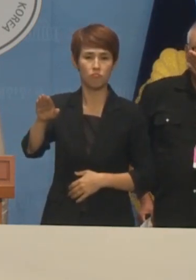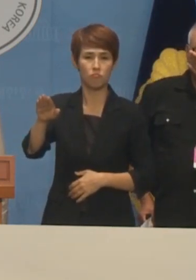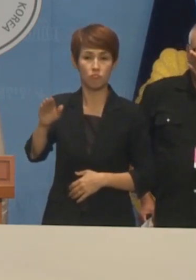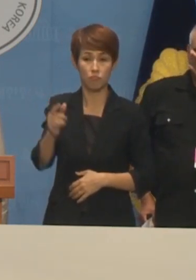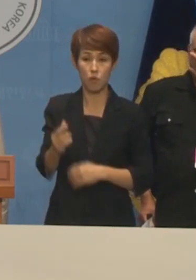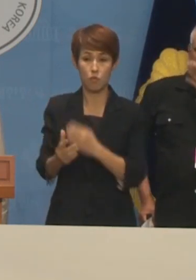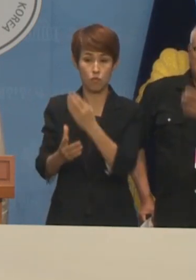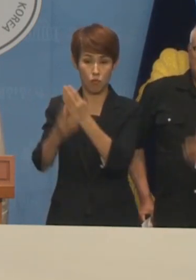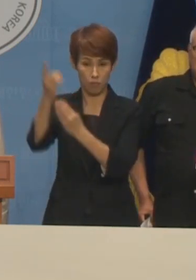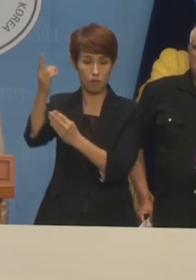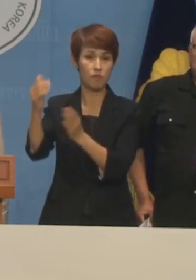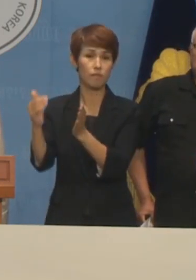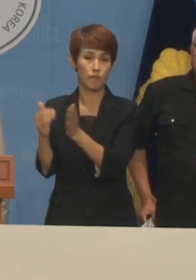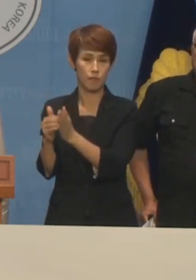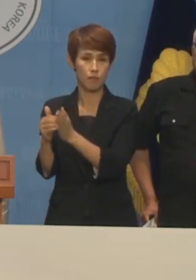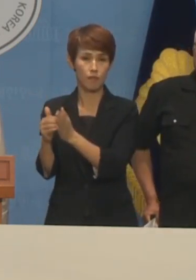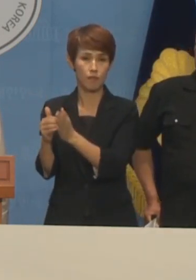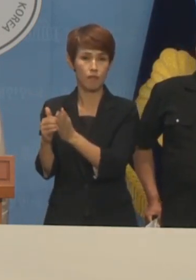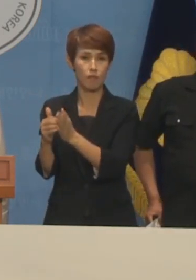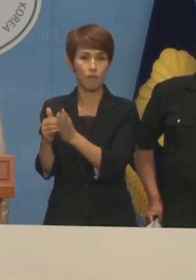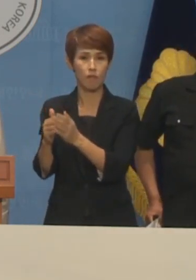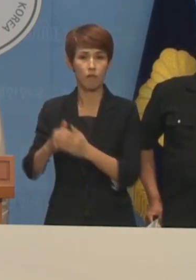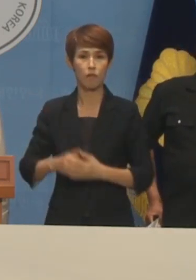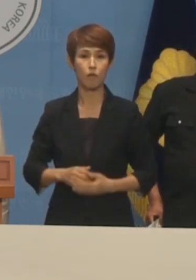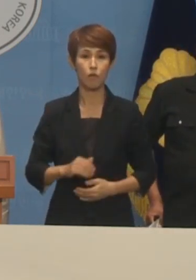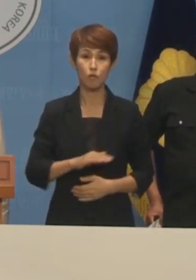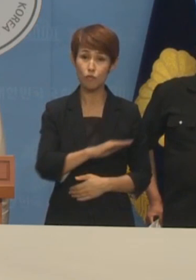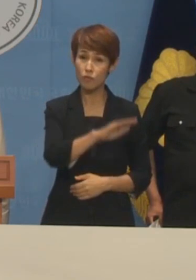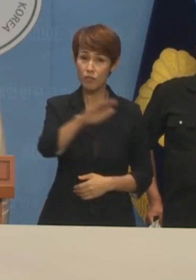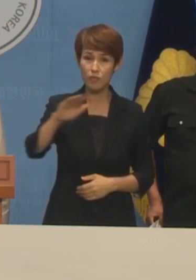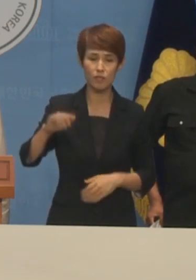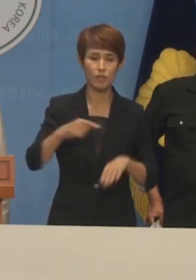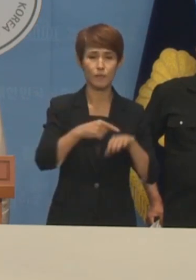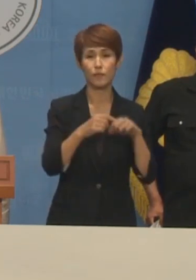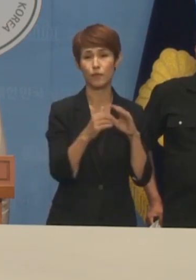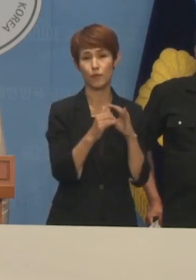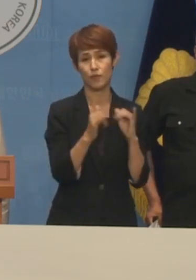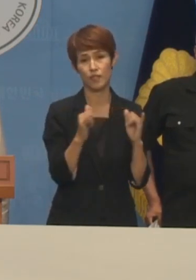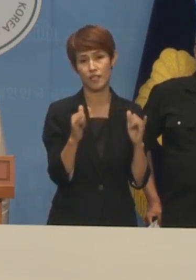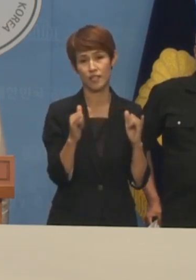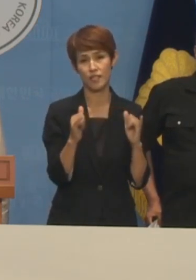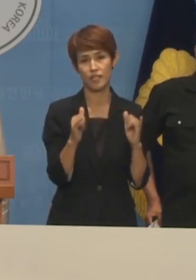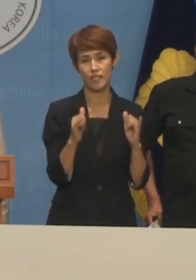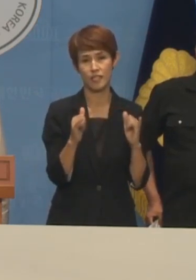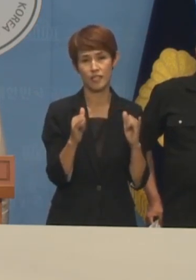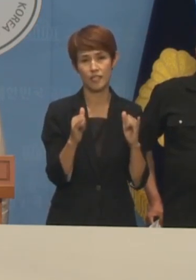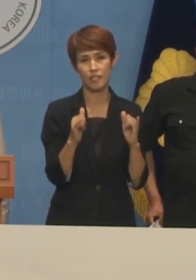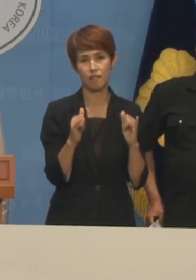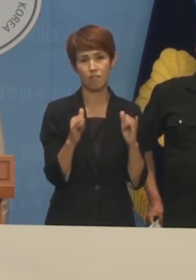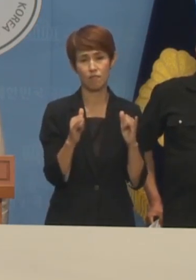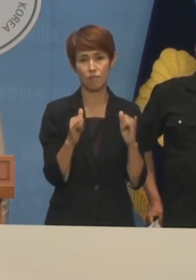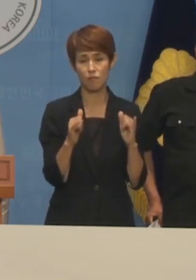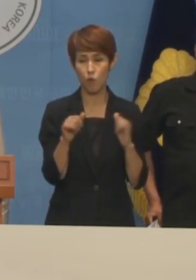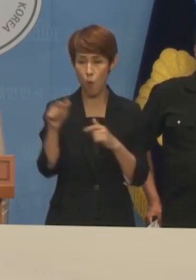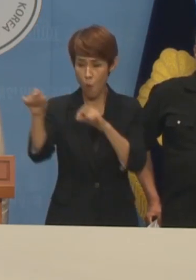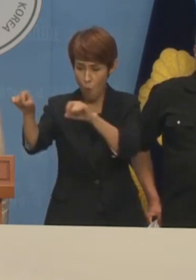이루어냈습니다. 왜 우리가 배달결의 천손민족인 그 한민족은 그걸